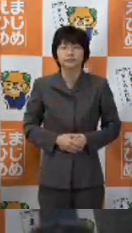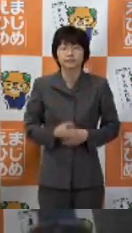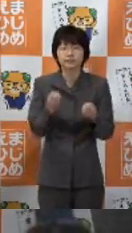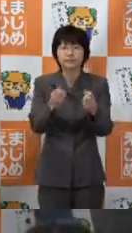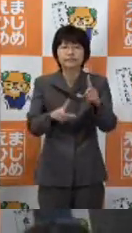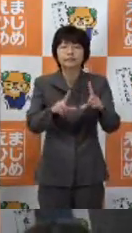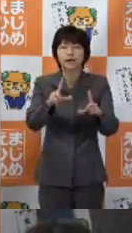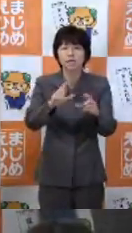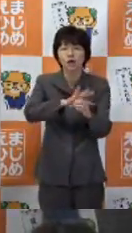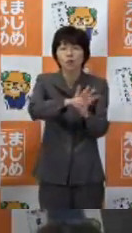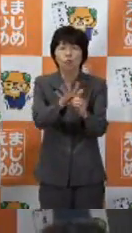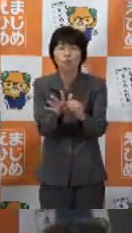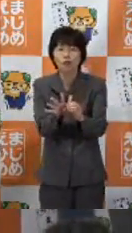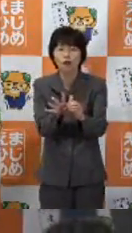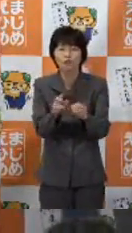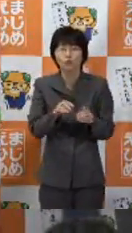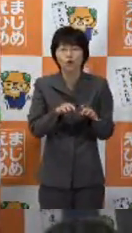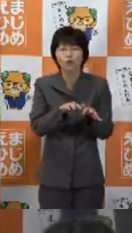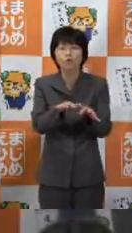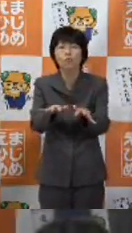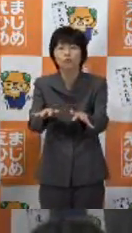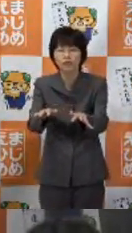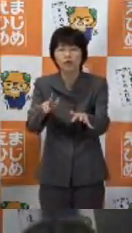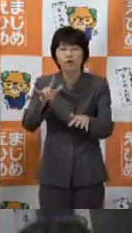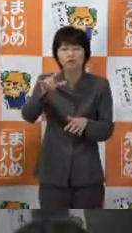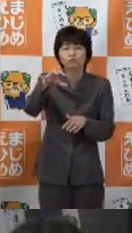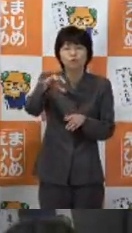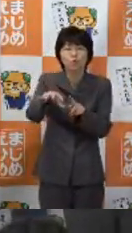会などもこんなになる前に